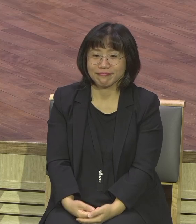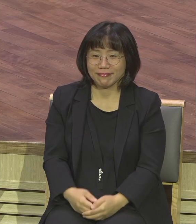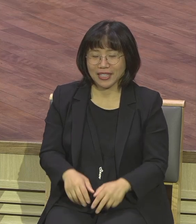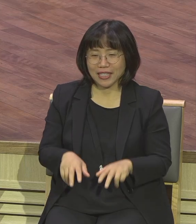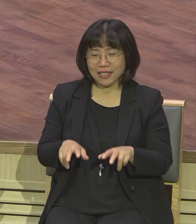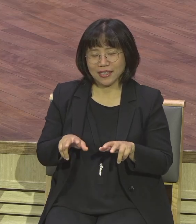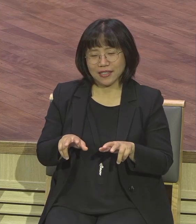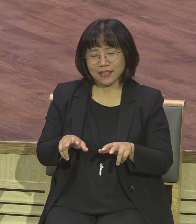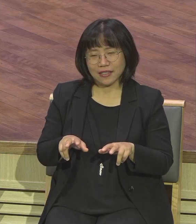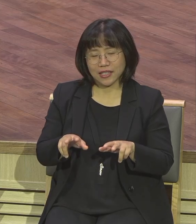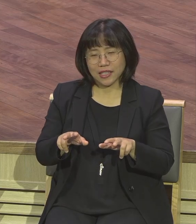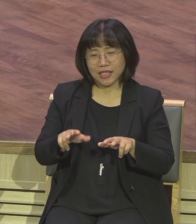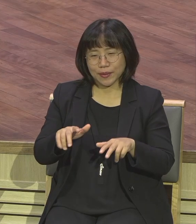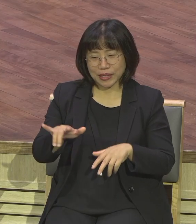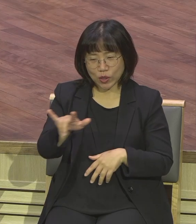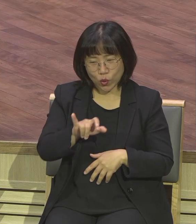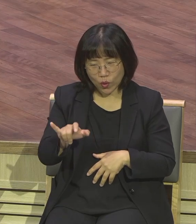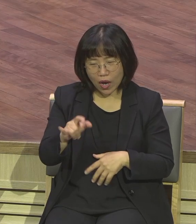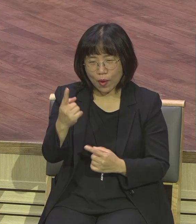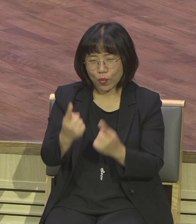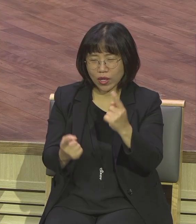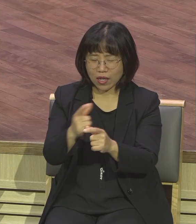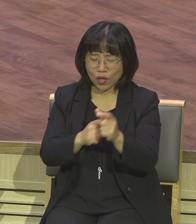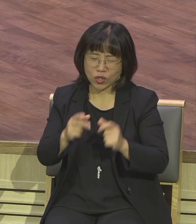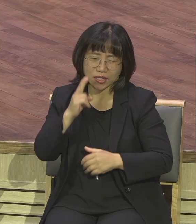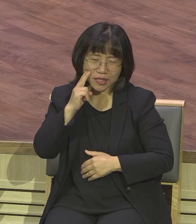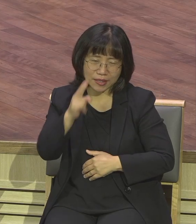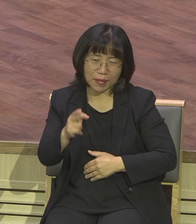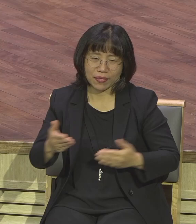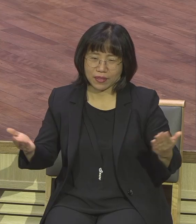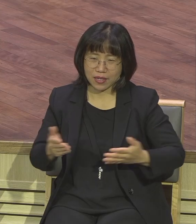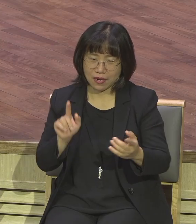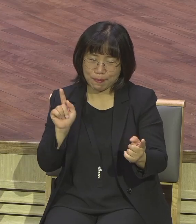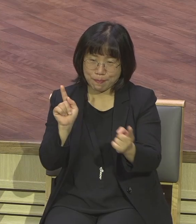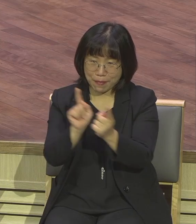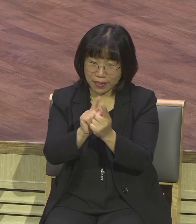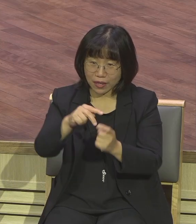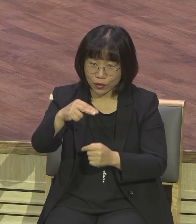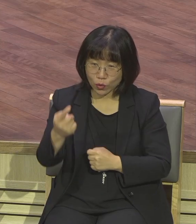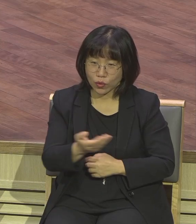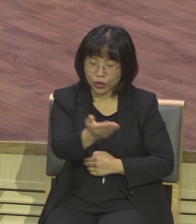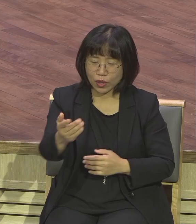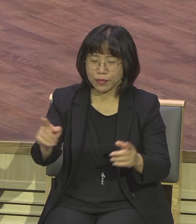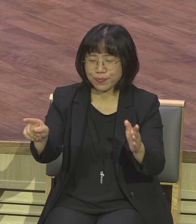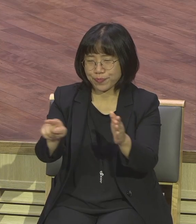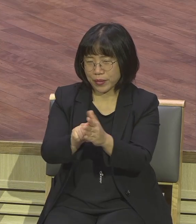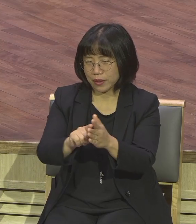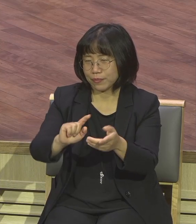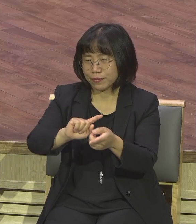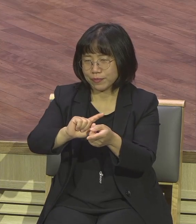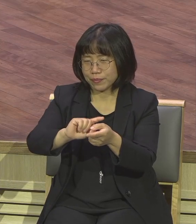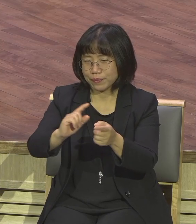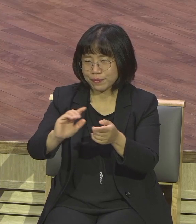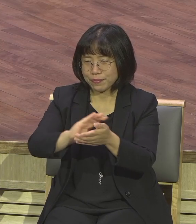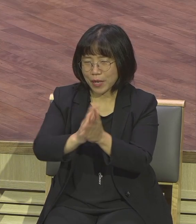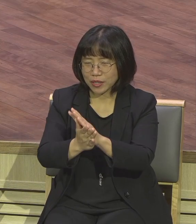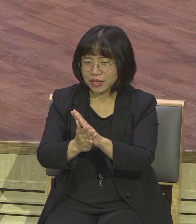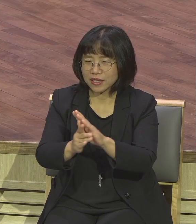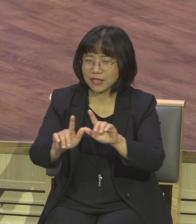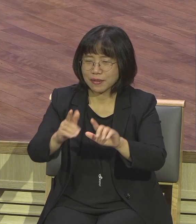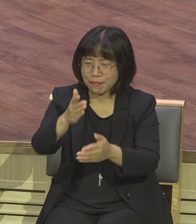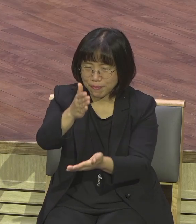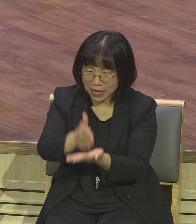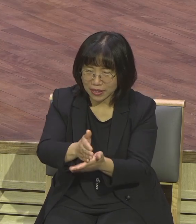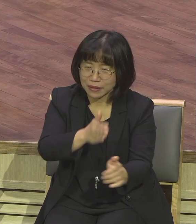이보다 더한 일이 앞으로 닥친다 하더라도 여러분의 믿음은 변치 마길 바랍니다.